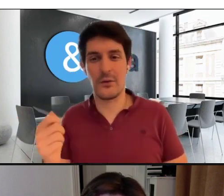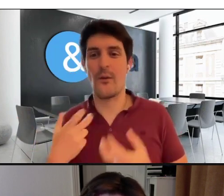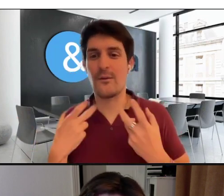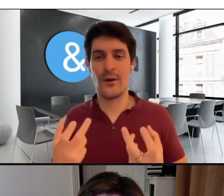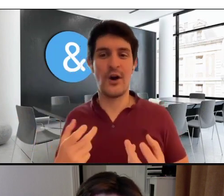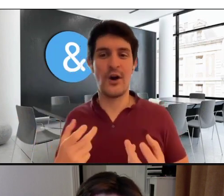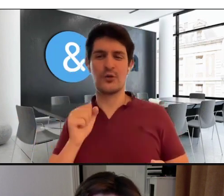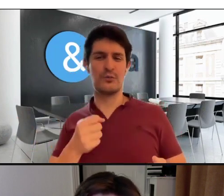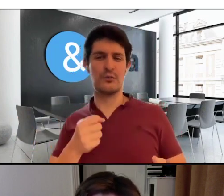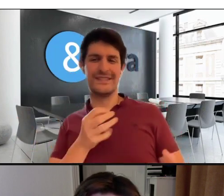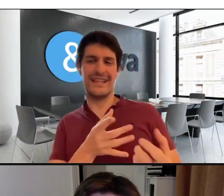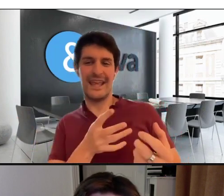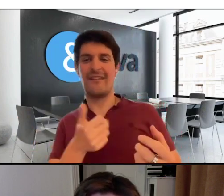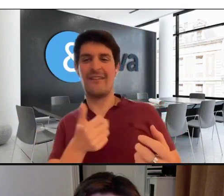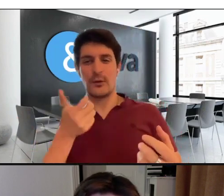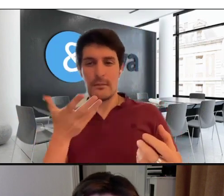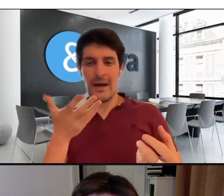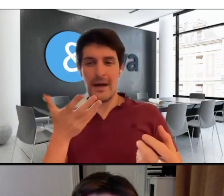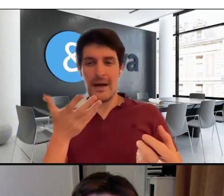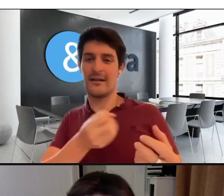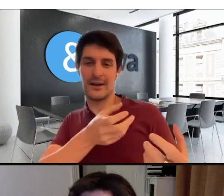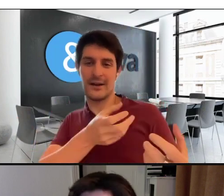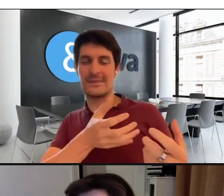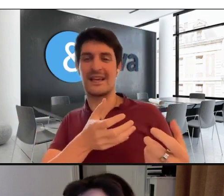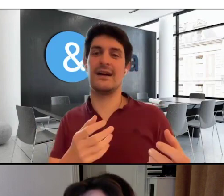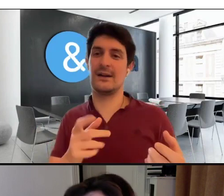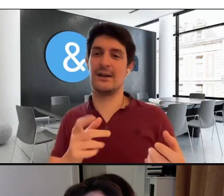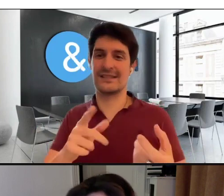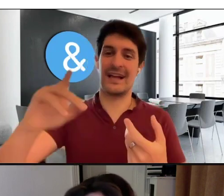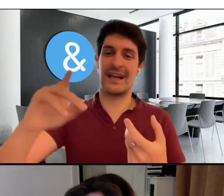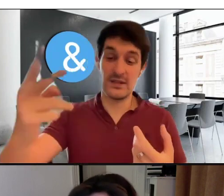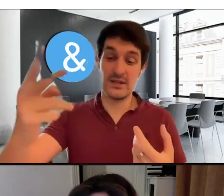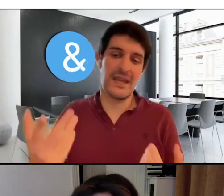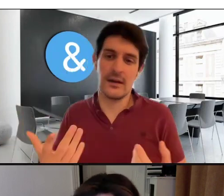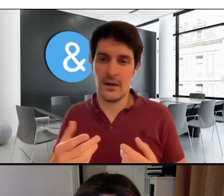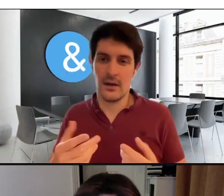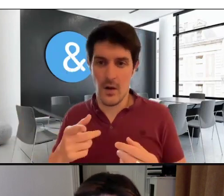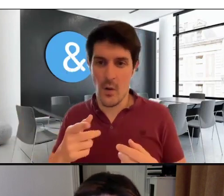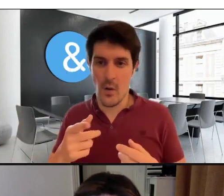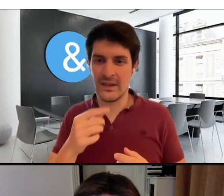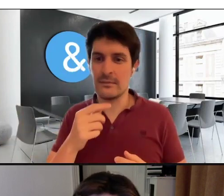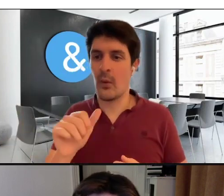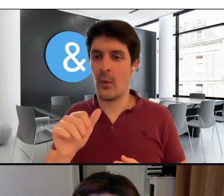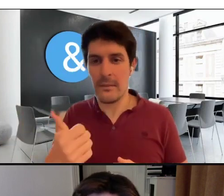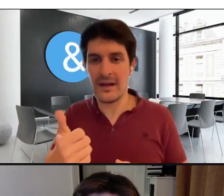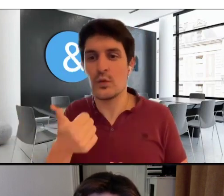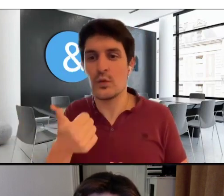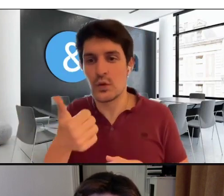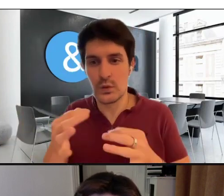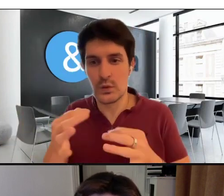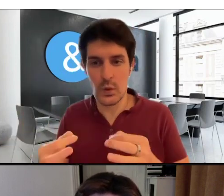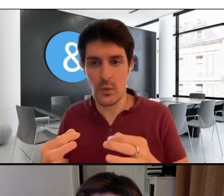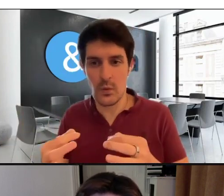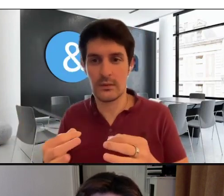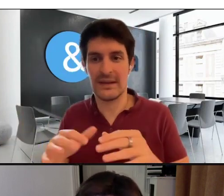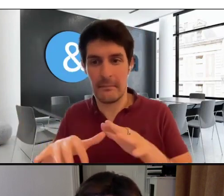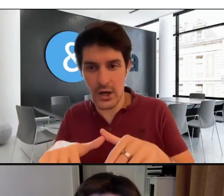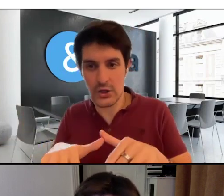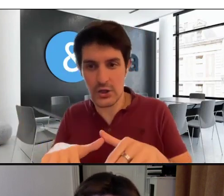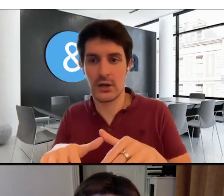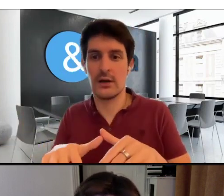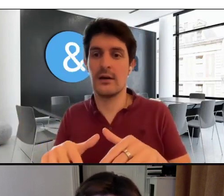veut que tu puisses signer avec une main, comme ça, et que ça traduise, mais une solution qui